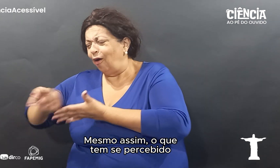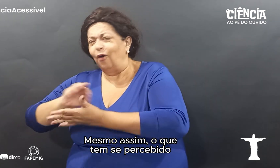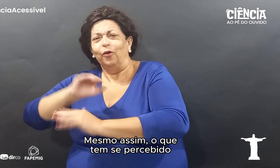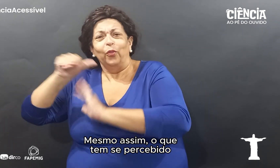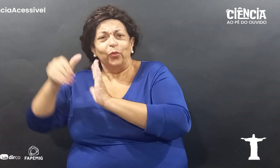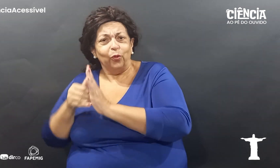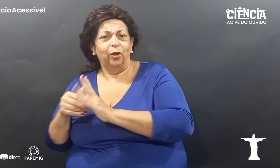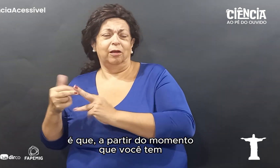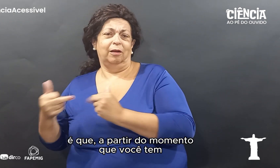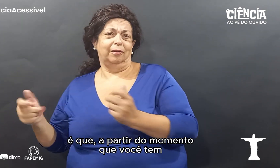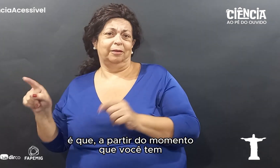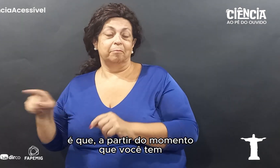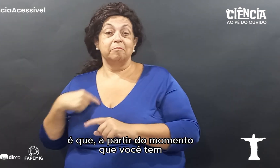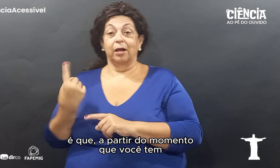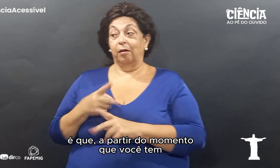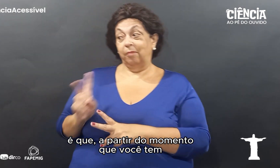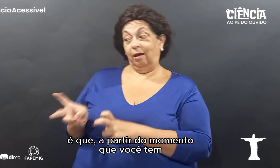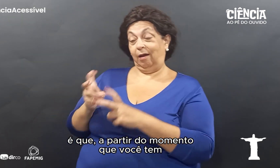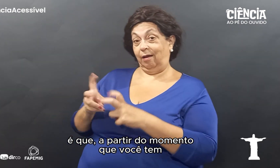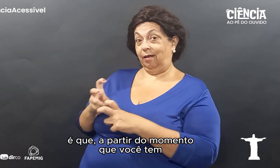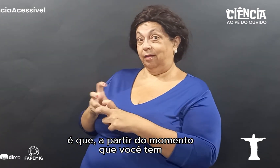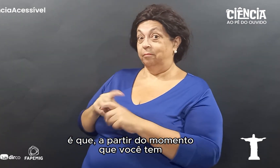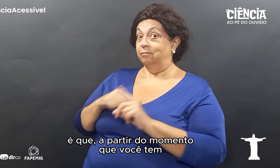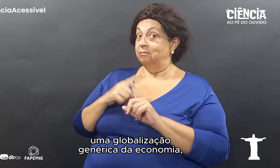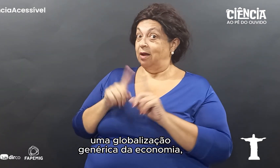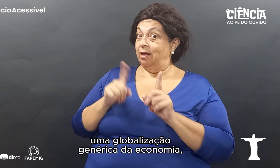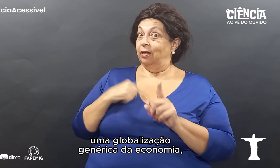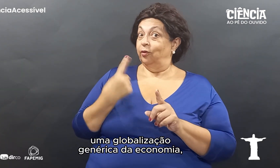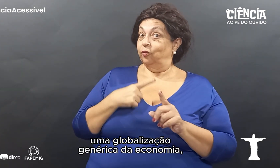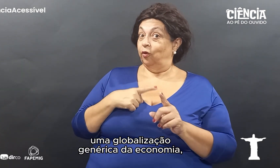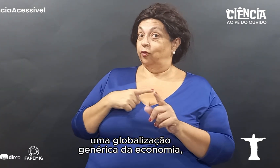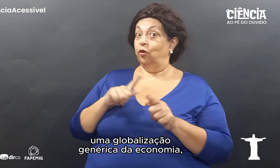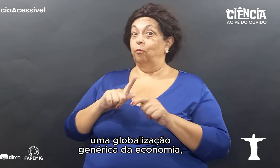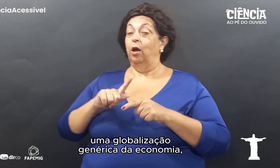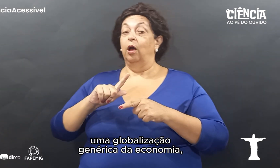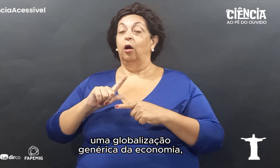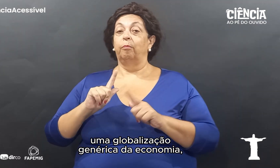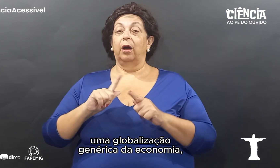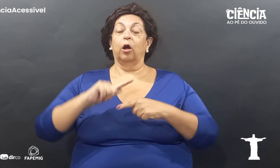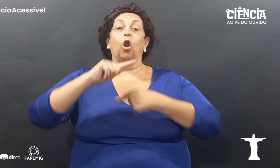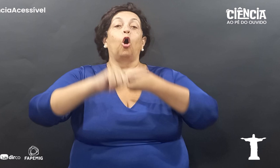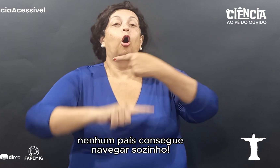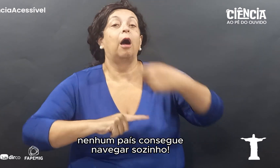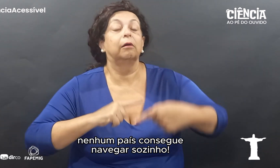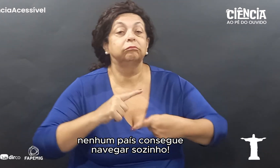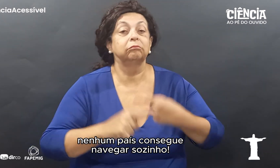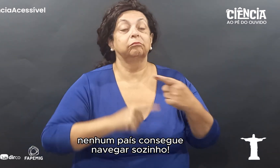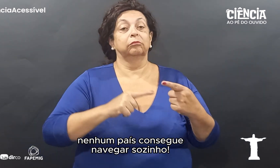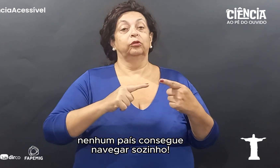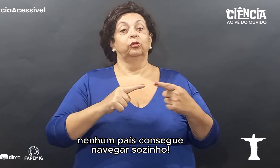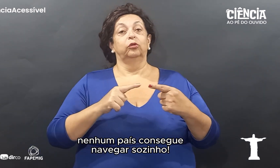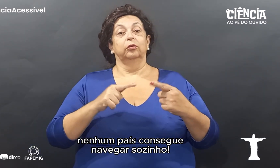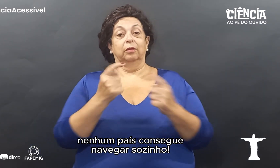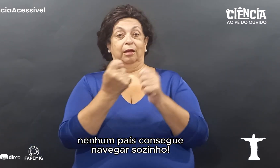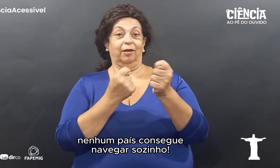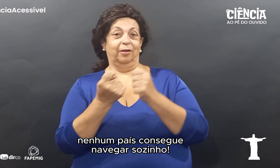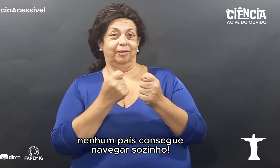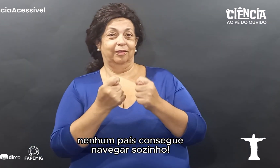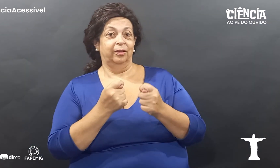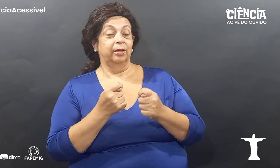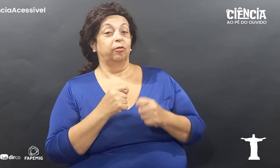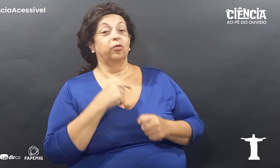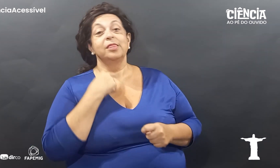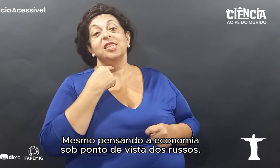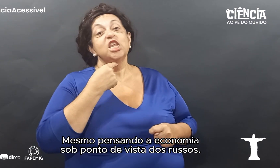se percebido é que a partir do momento que você tem uma globalização genérica da economia, nenhum país consegue navegar